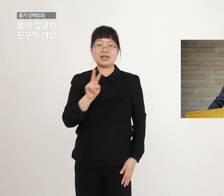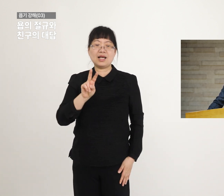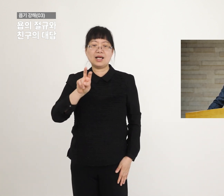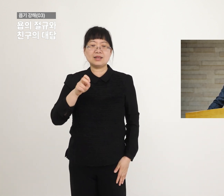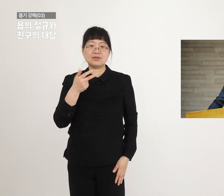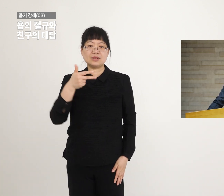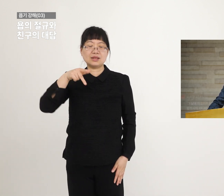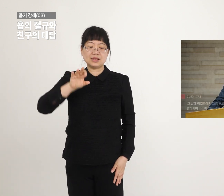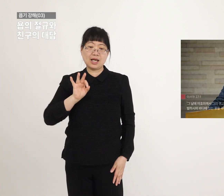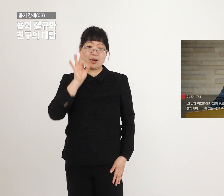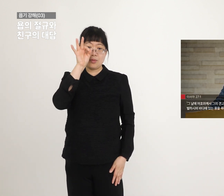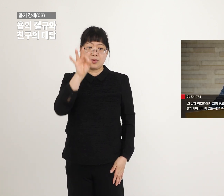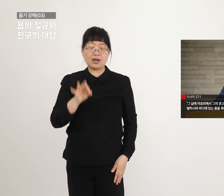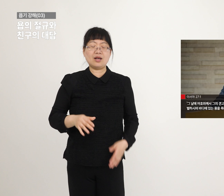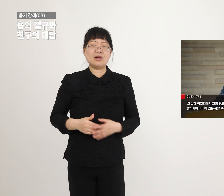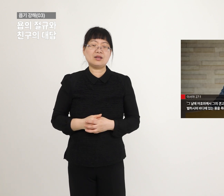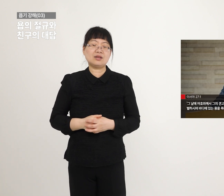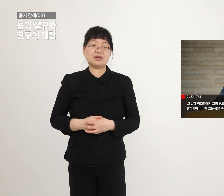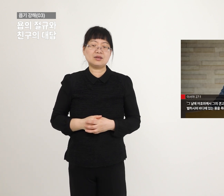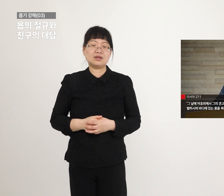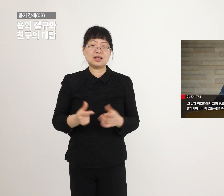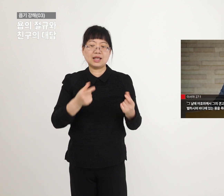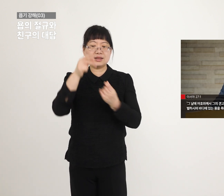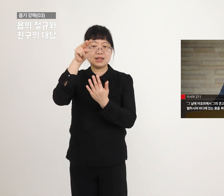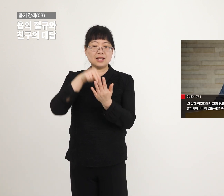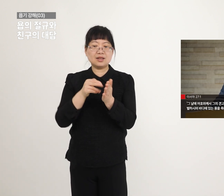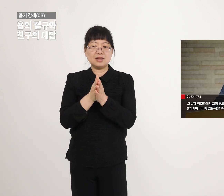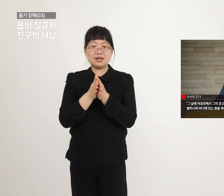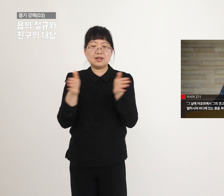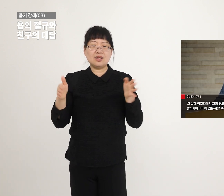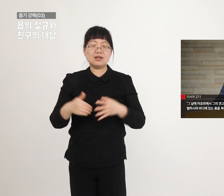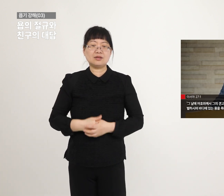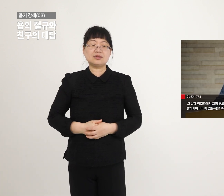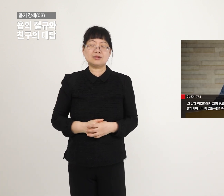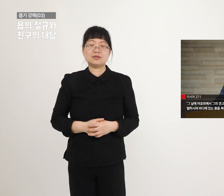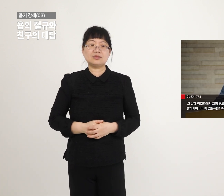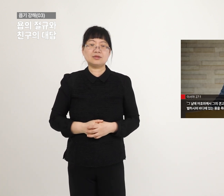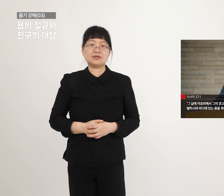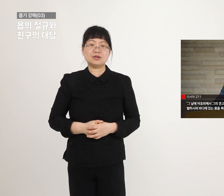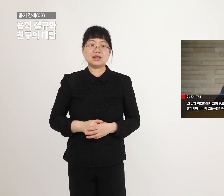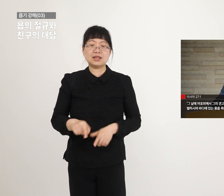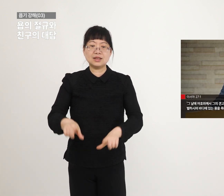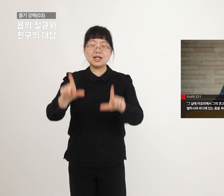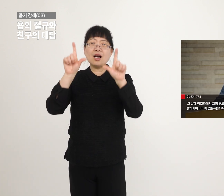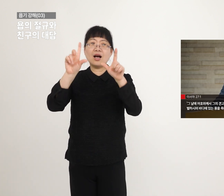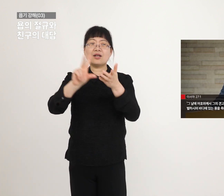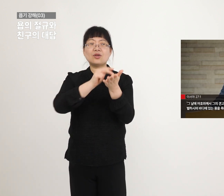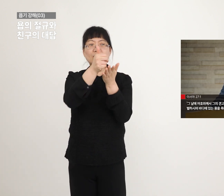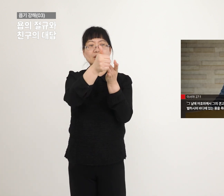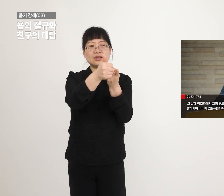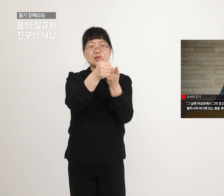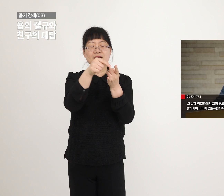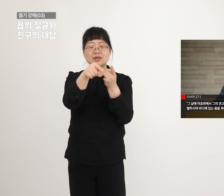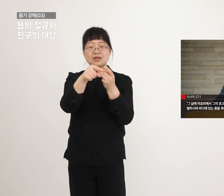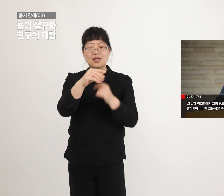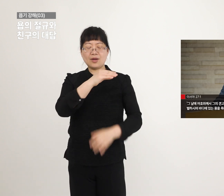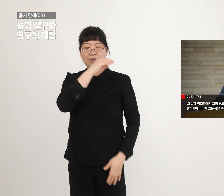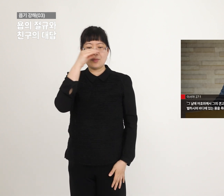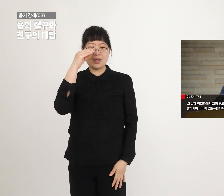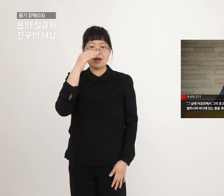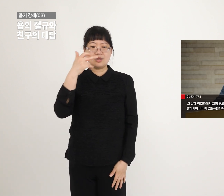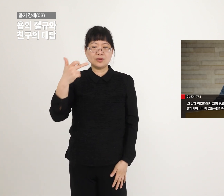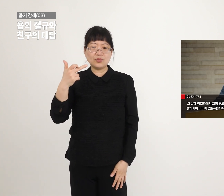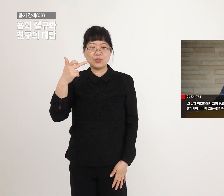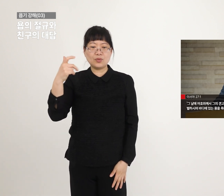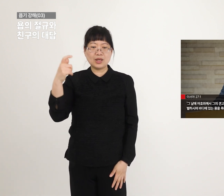보시면 한번 띄워주실까요? 같이 한번 읽어보십시다. 시작. 그날에 여호와께서 그의 견고하고